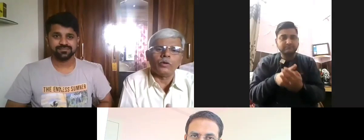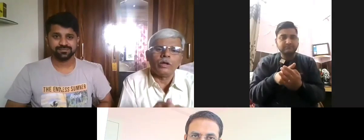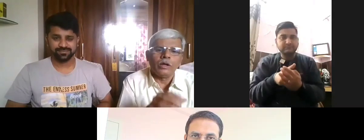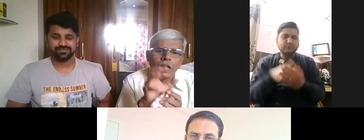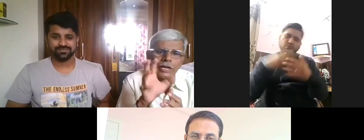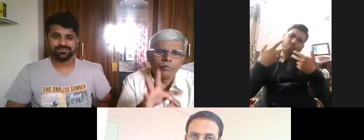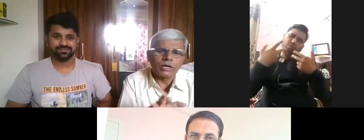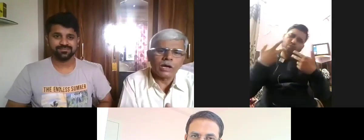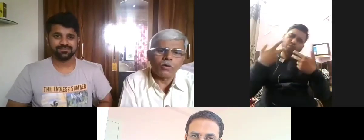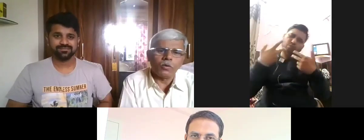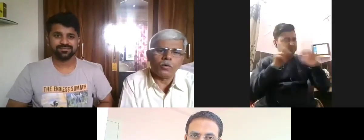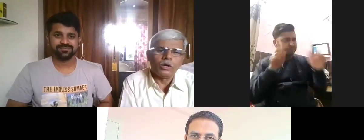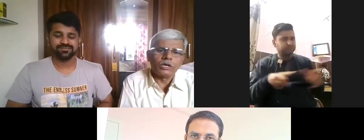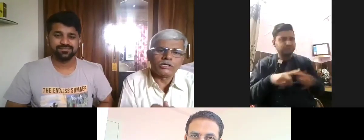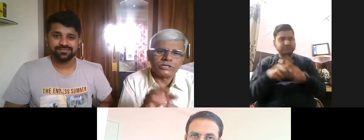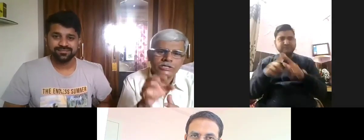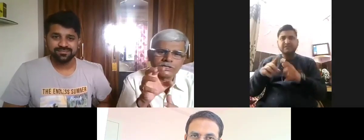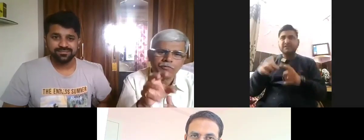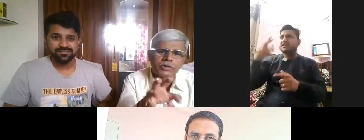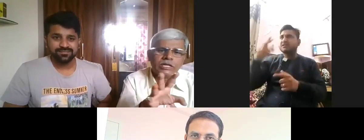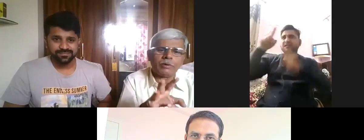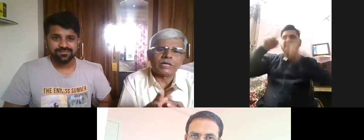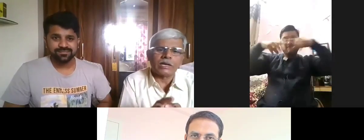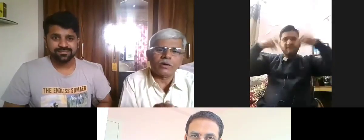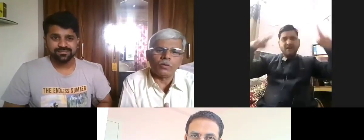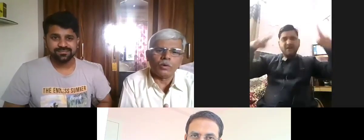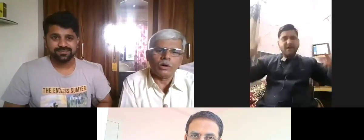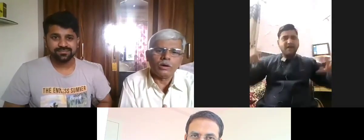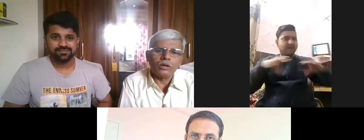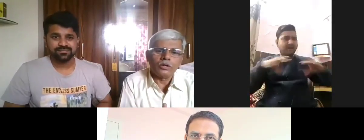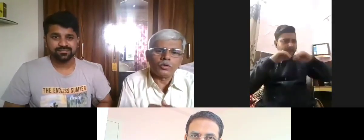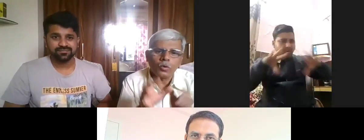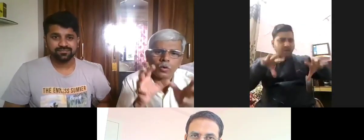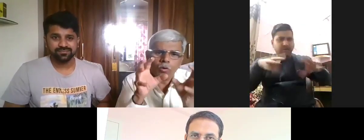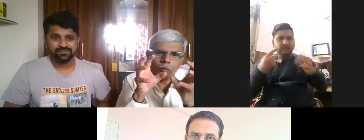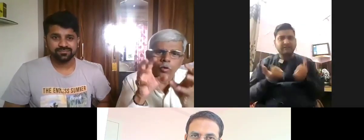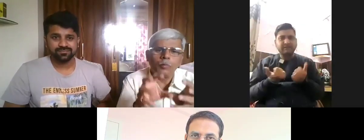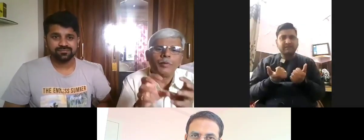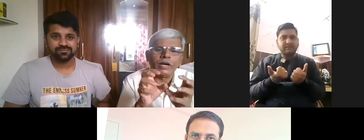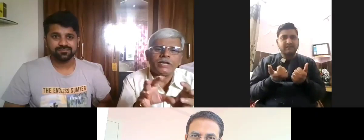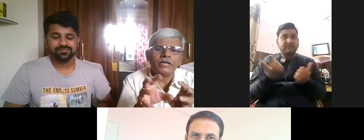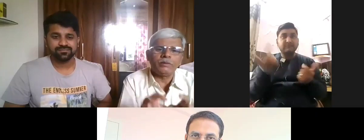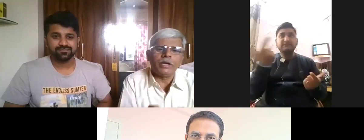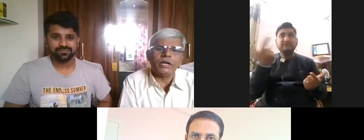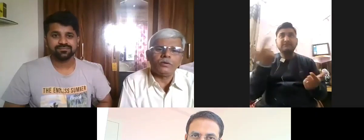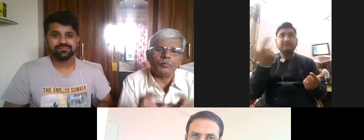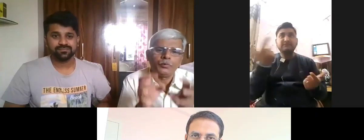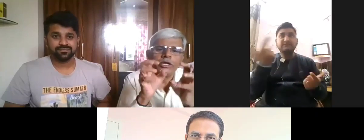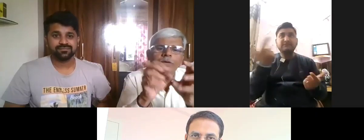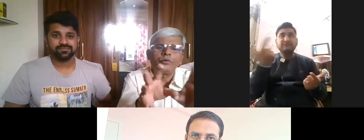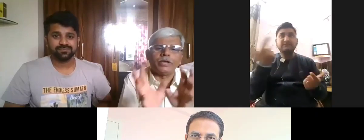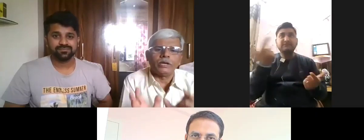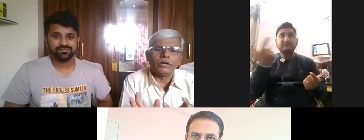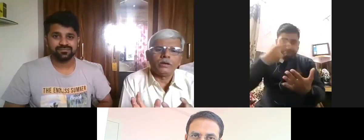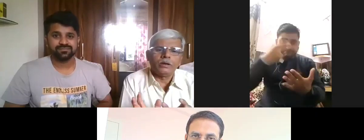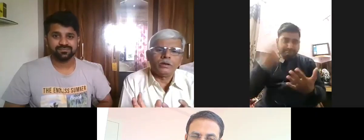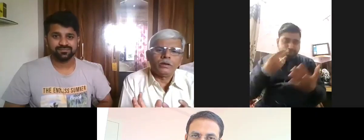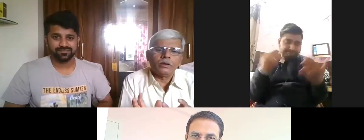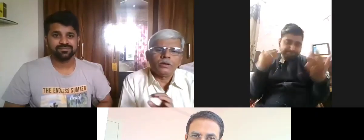का हो, एनिमल का हो, किसी की संवेदना बताना हो, तो वो पेंटिंग में पूरी की